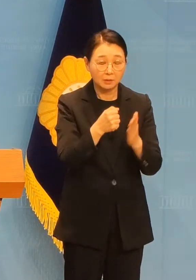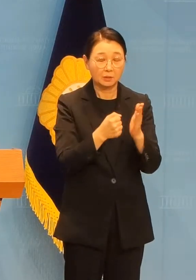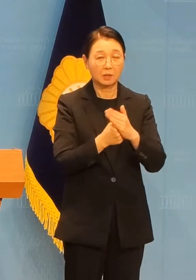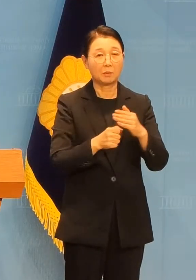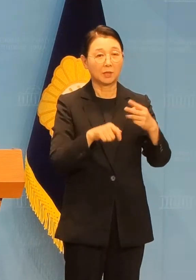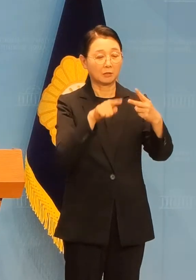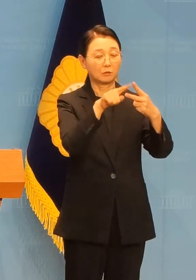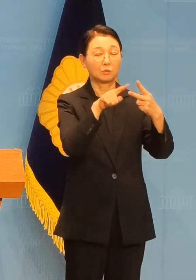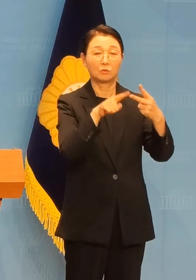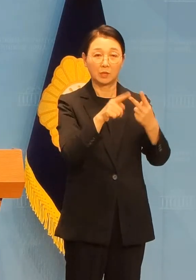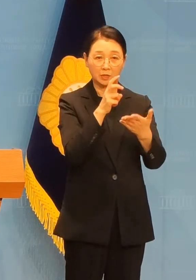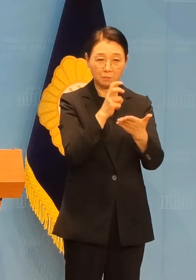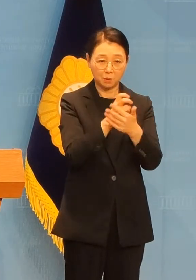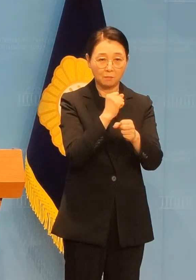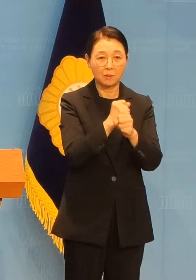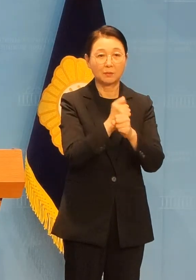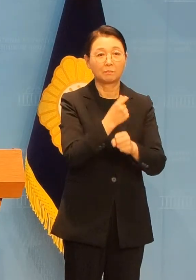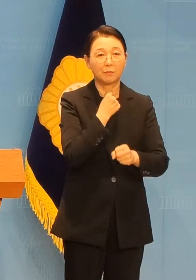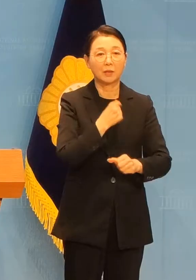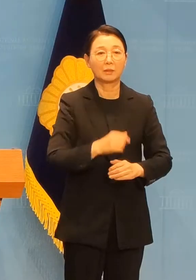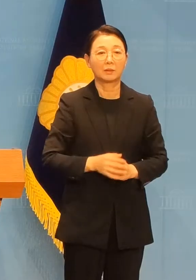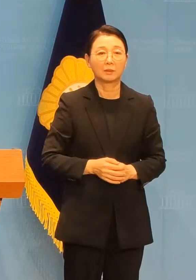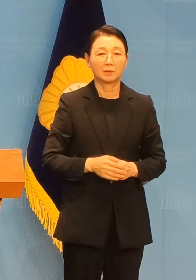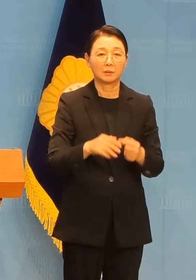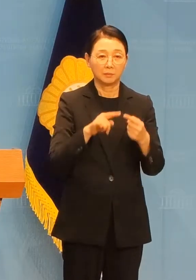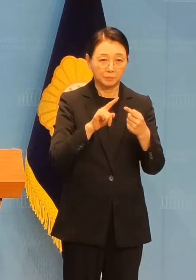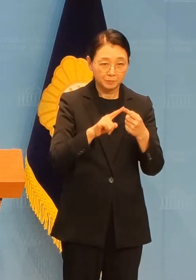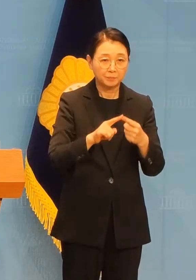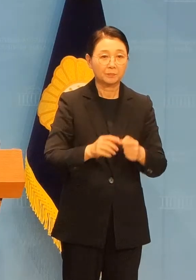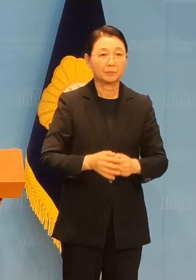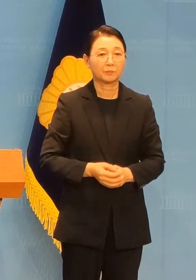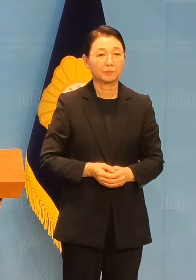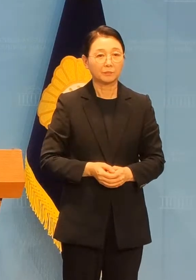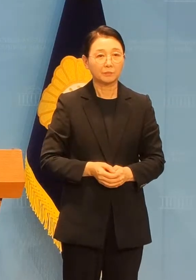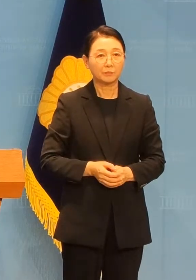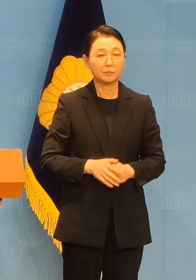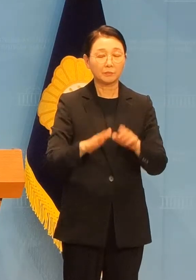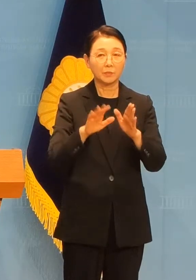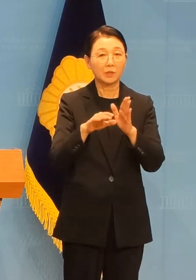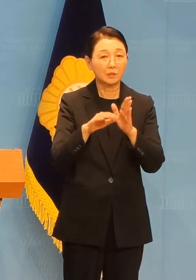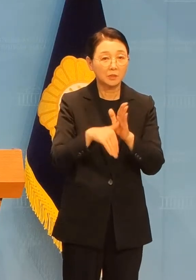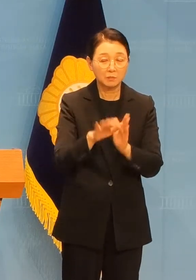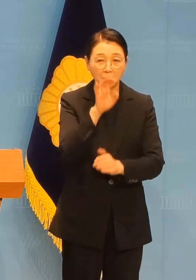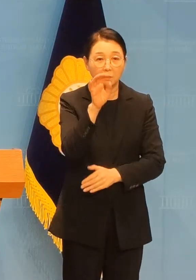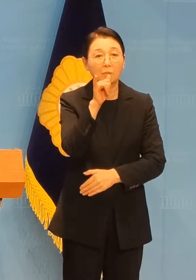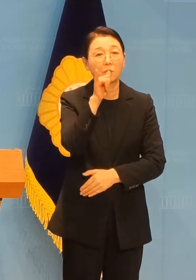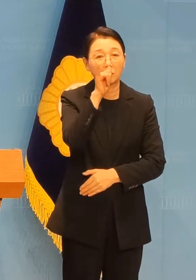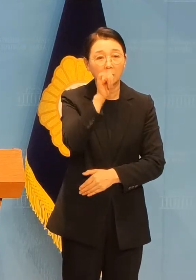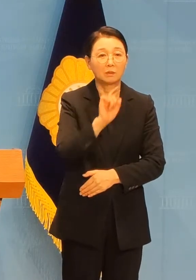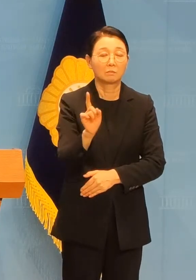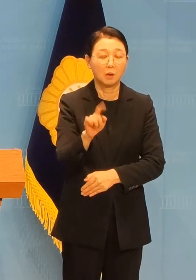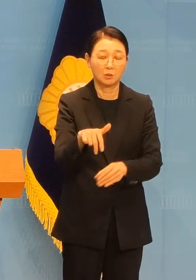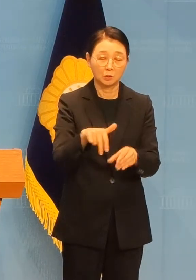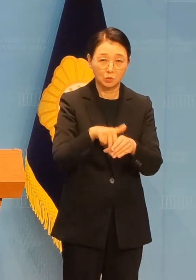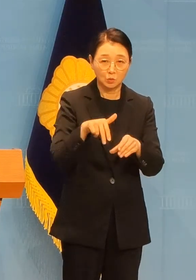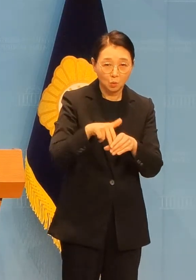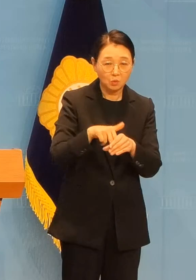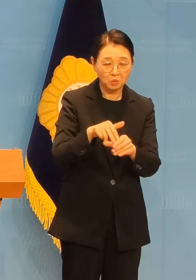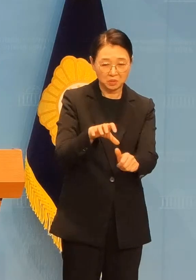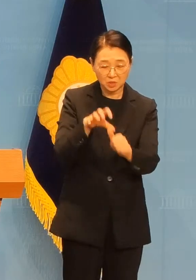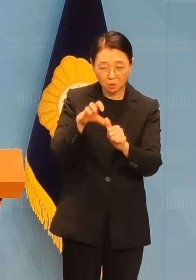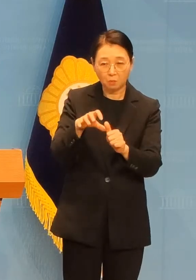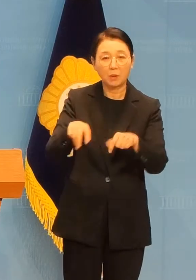2단계의 입법 전략을 선택했습니다. 첫 번째 단계는 지금 이 순간에도 반복되고 있는 종교를 빙자한